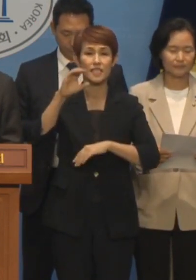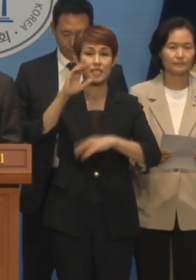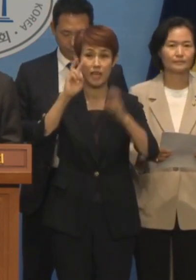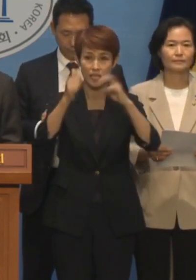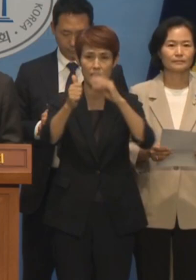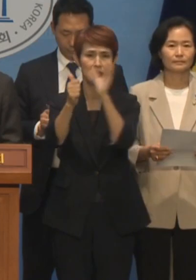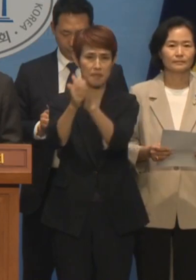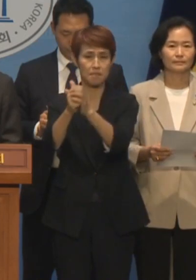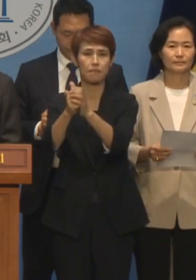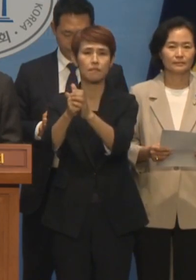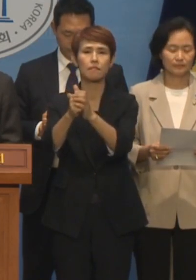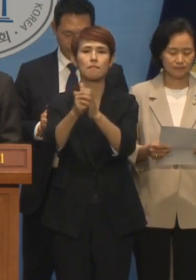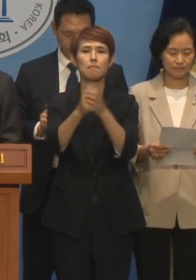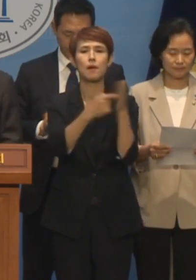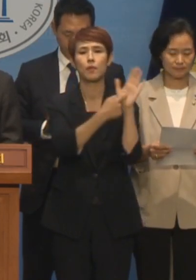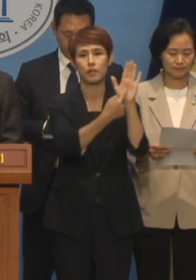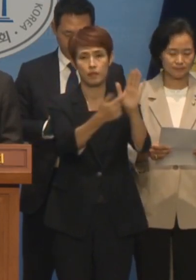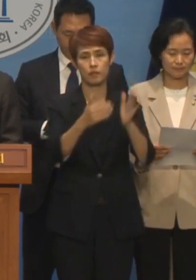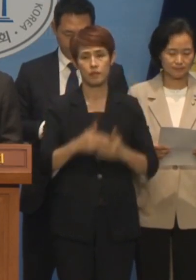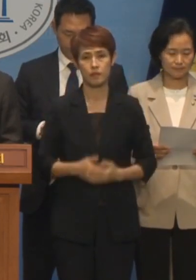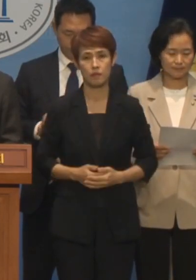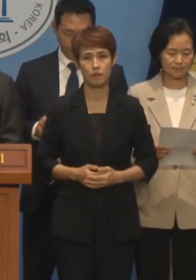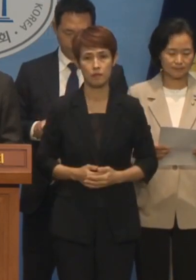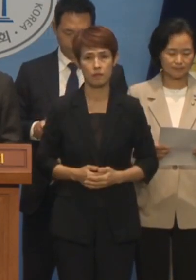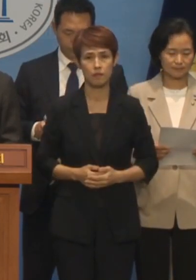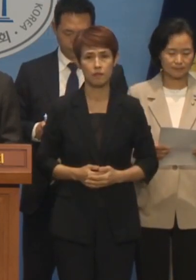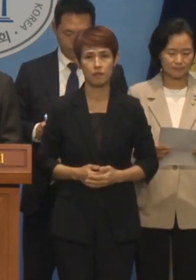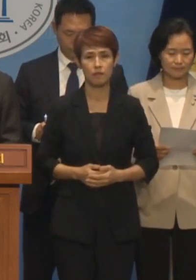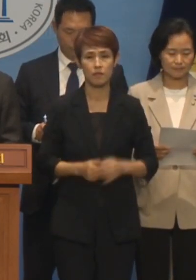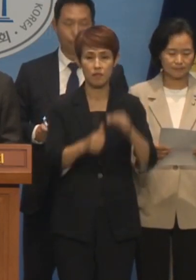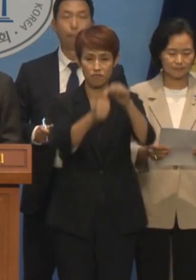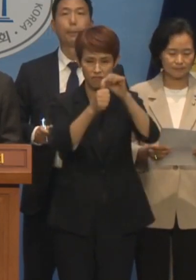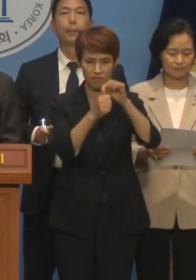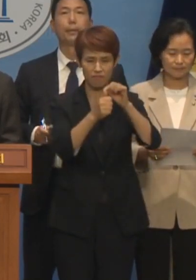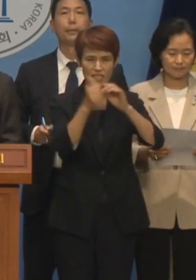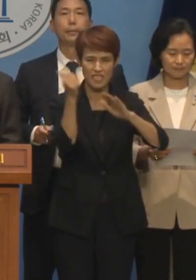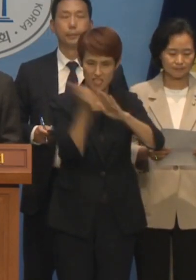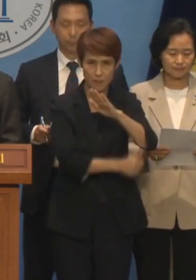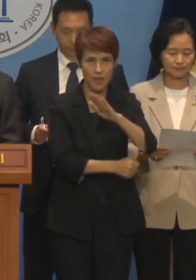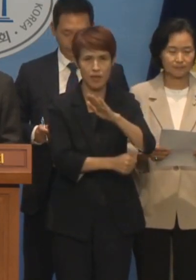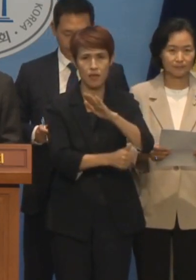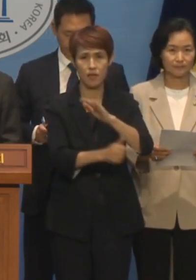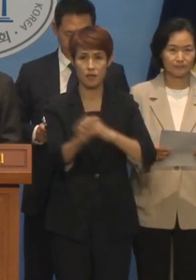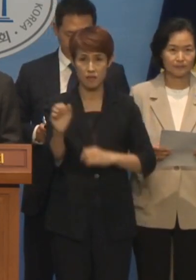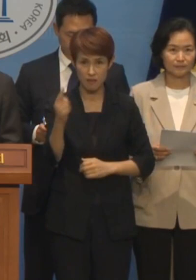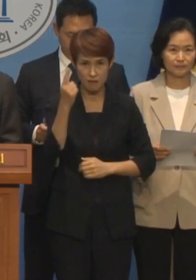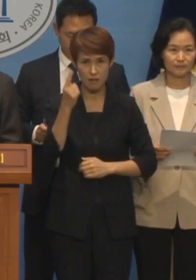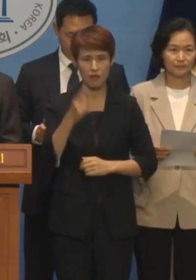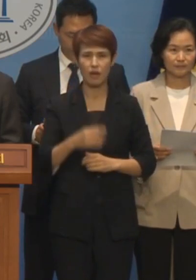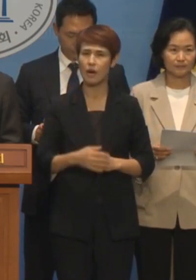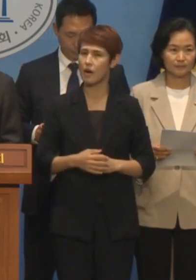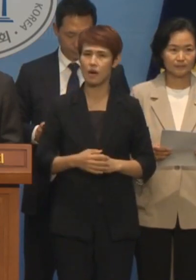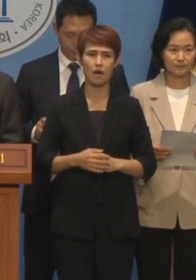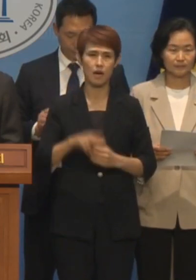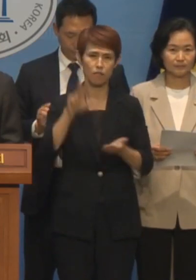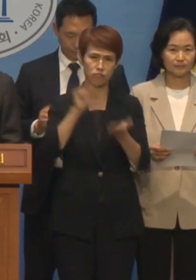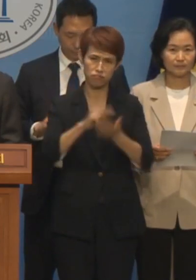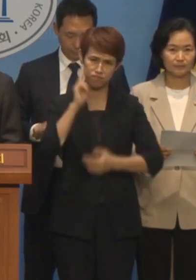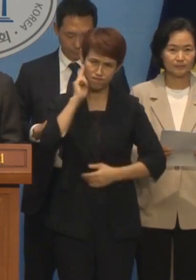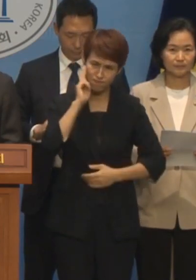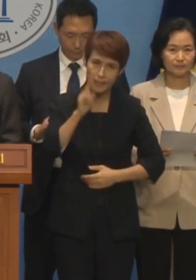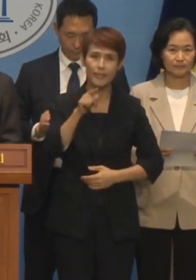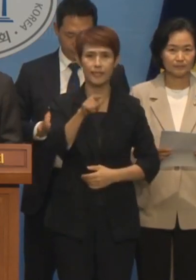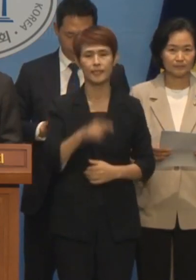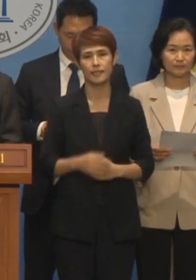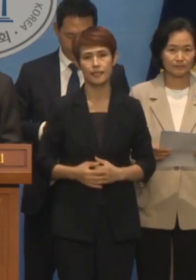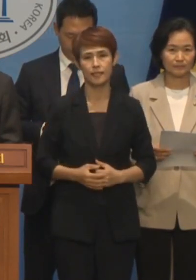내정 발표했다. 연이은 인사 실패, 인사 참사로 이성을 잃고 있다는 점이 드러난